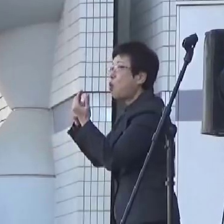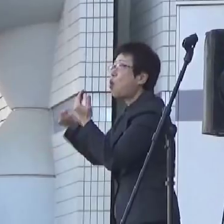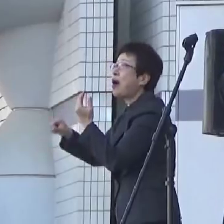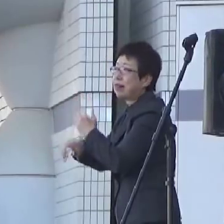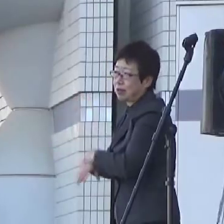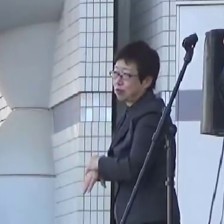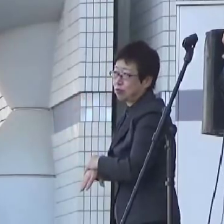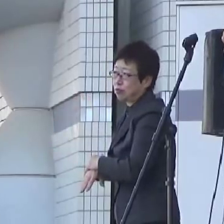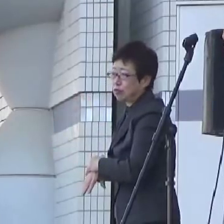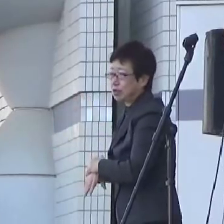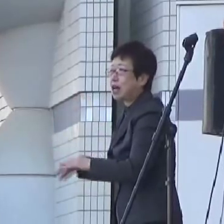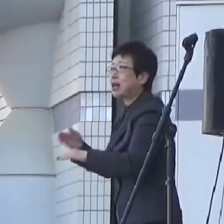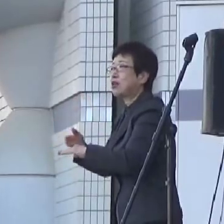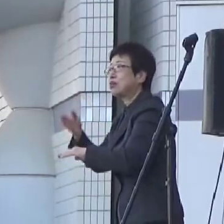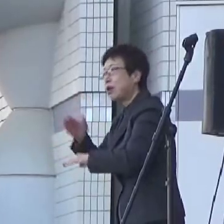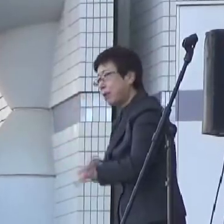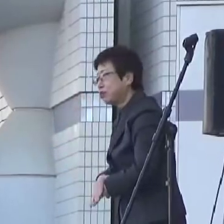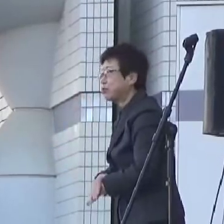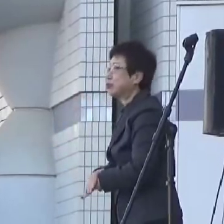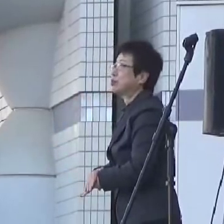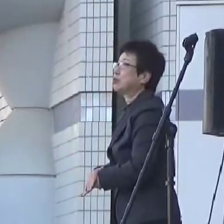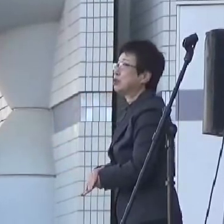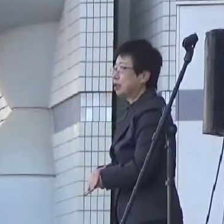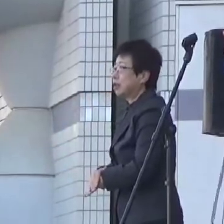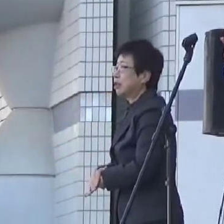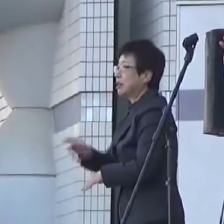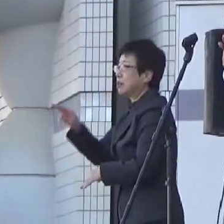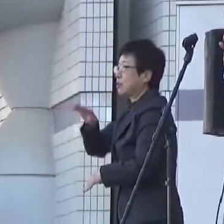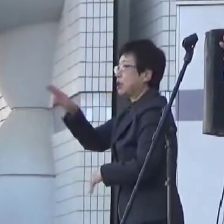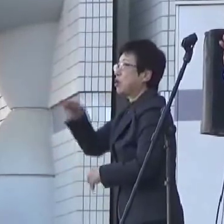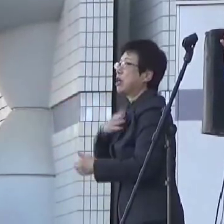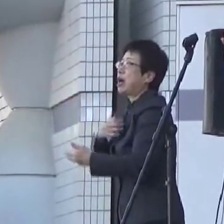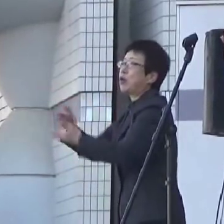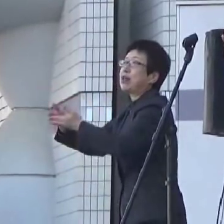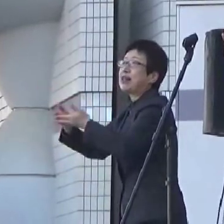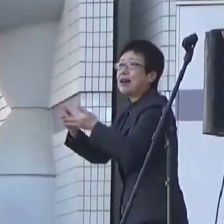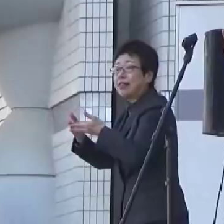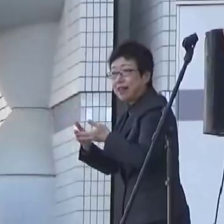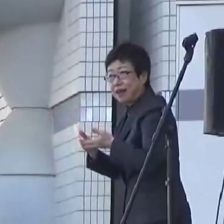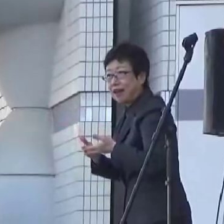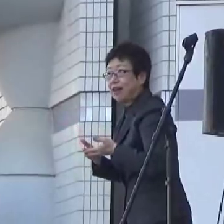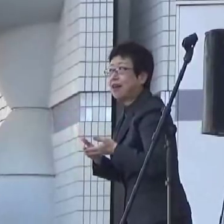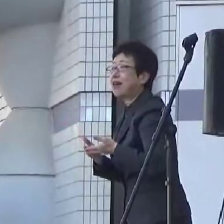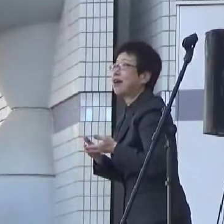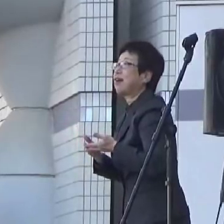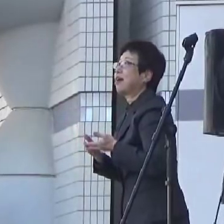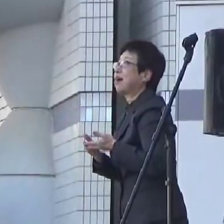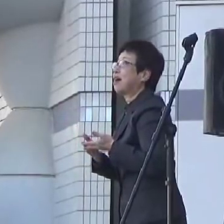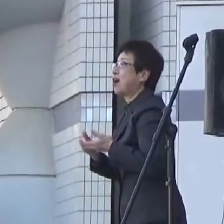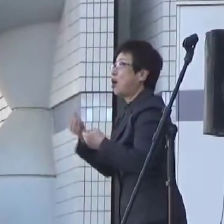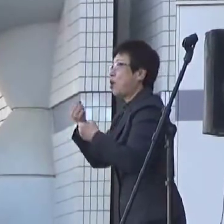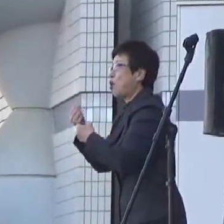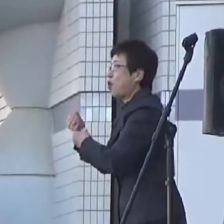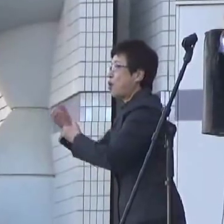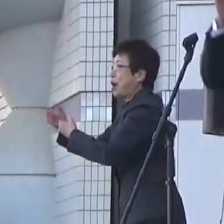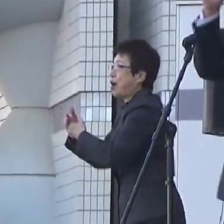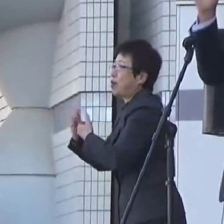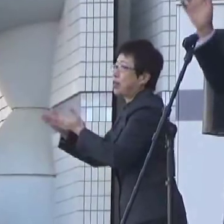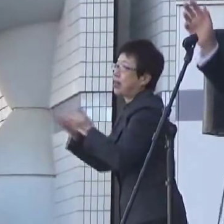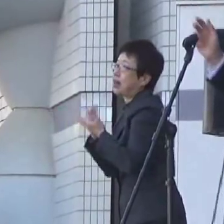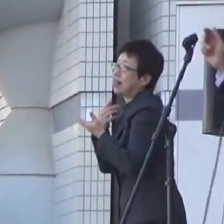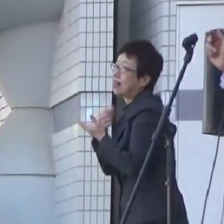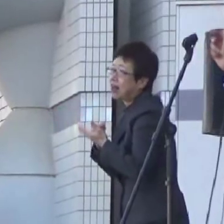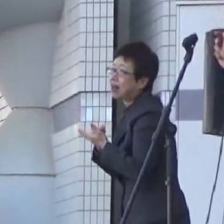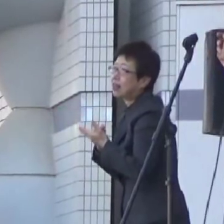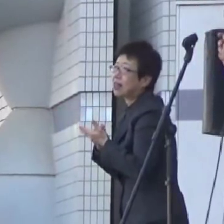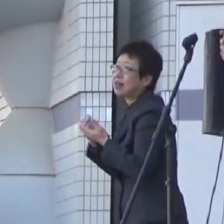ます。このご理解をいただいてですね、応援いただきたい。でこの間